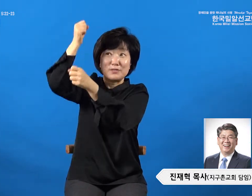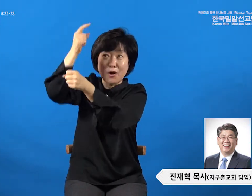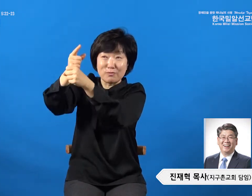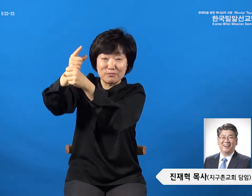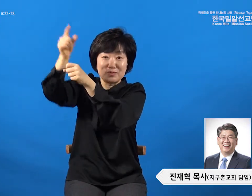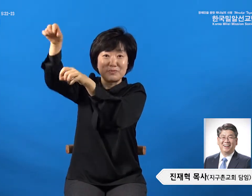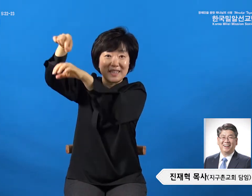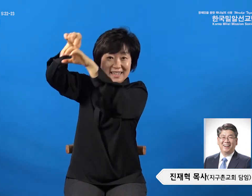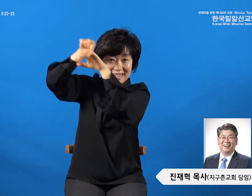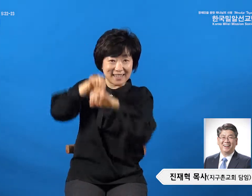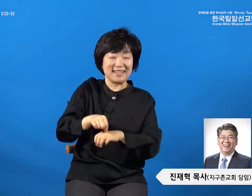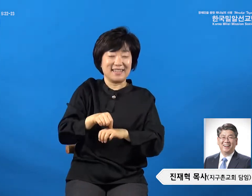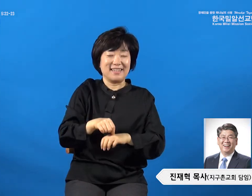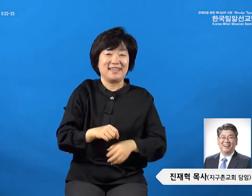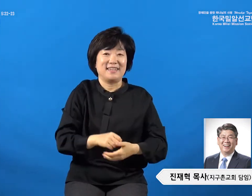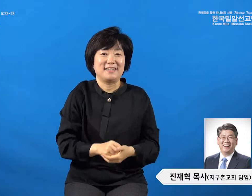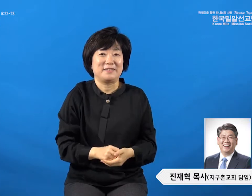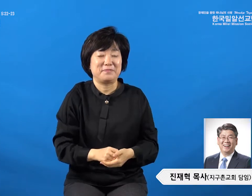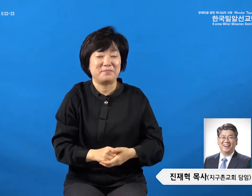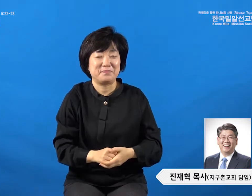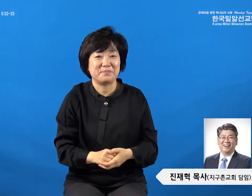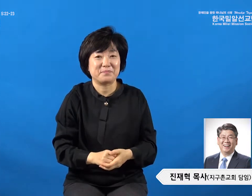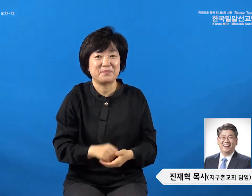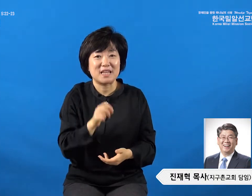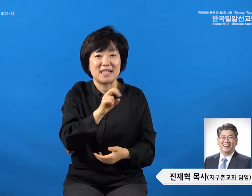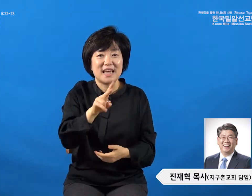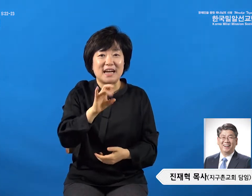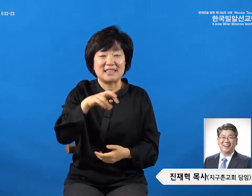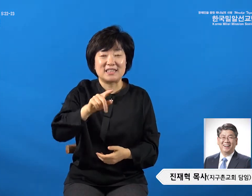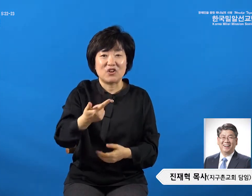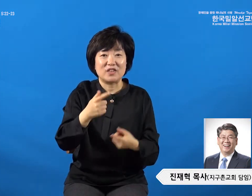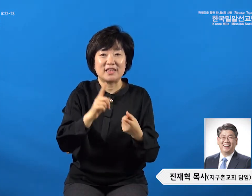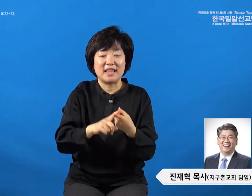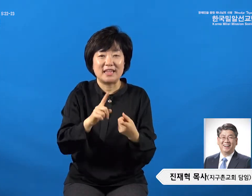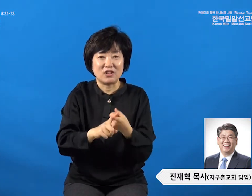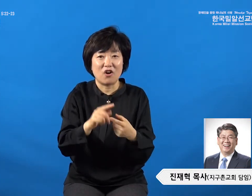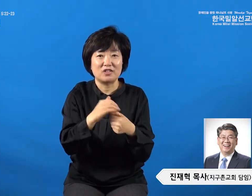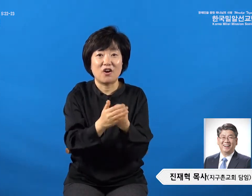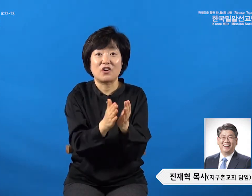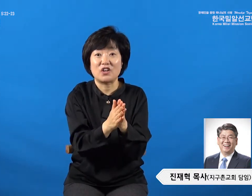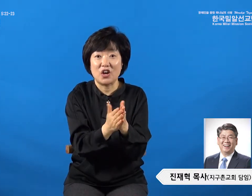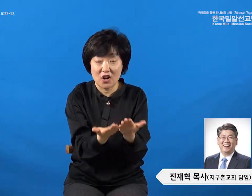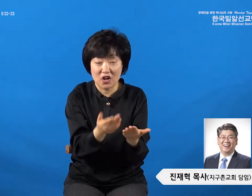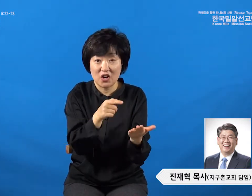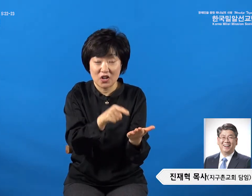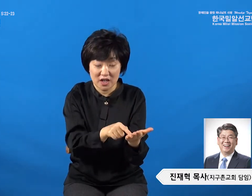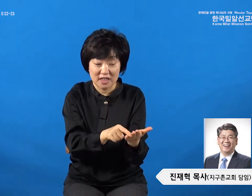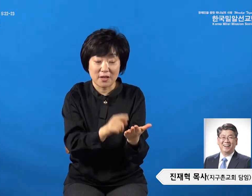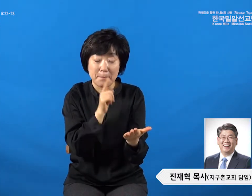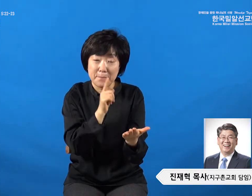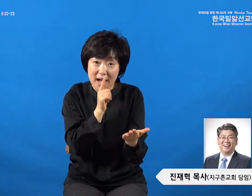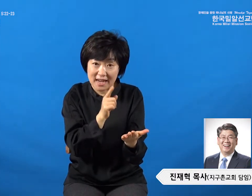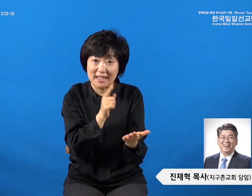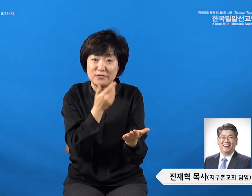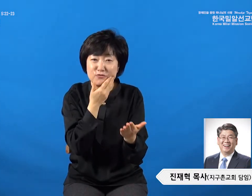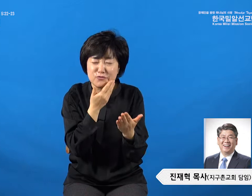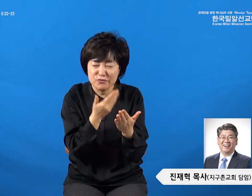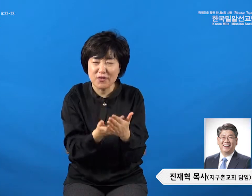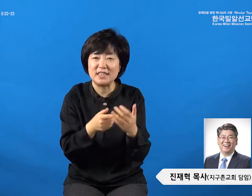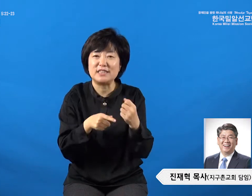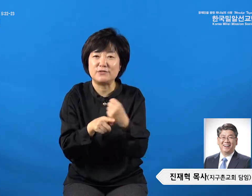양선을 말합니다. 이 양선에 대해서 성경이 말씀하시는 몇 가지 중요한 원리를 우리는